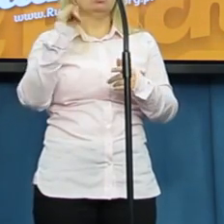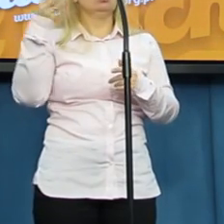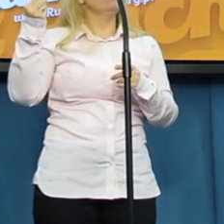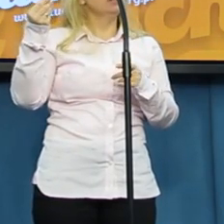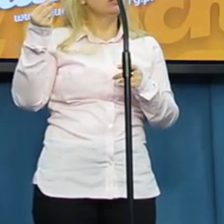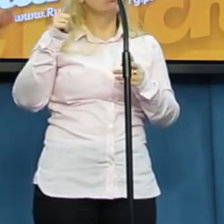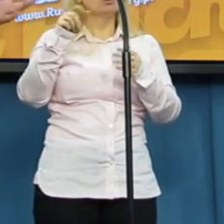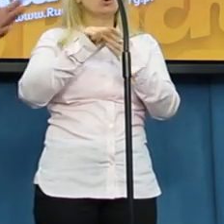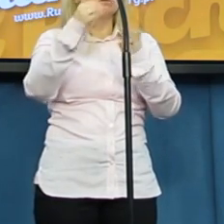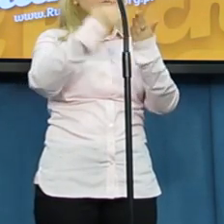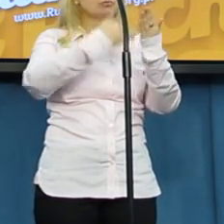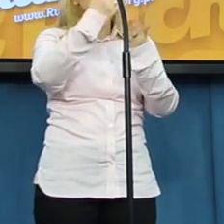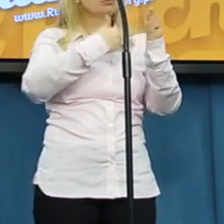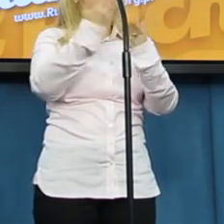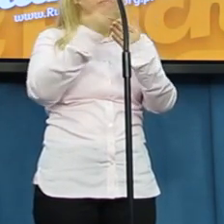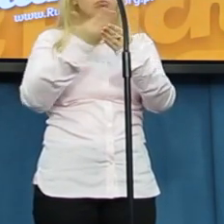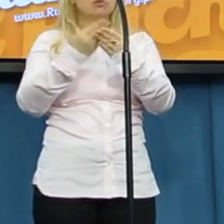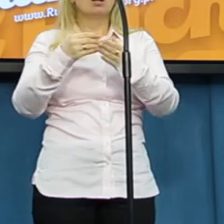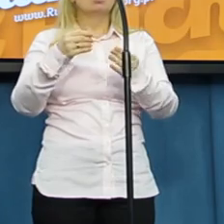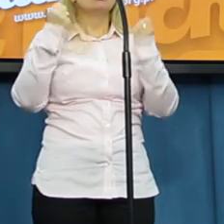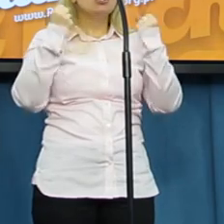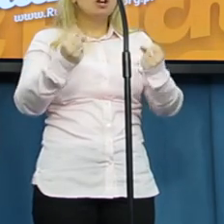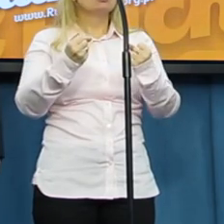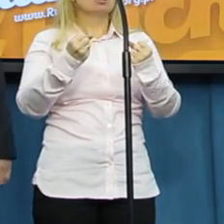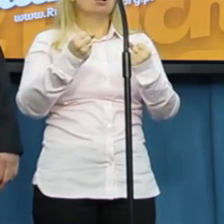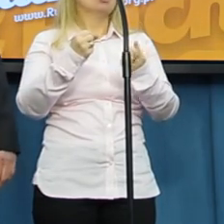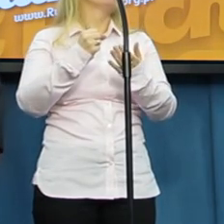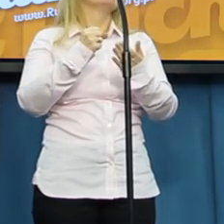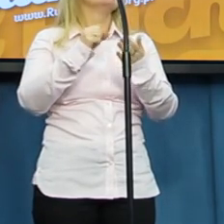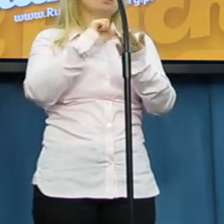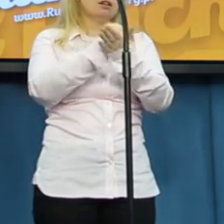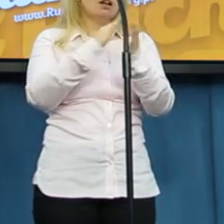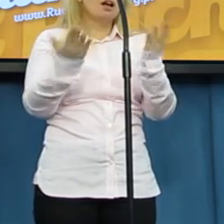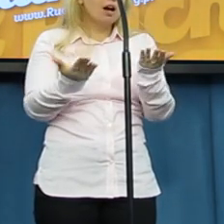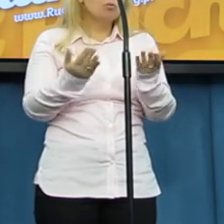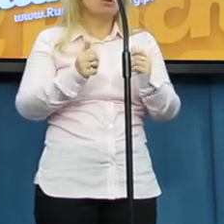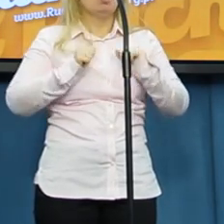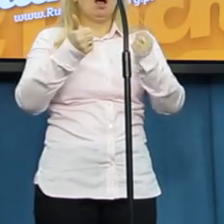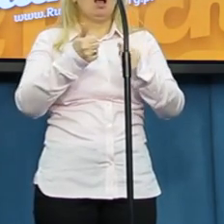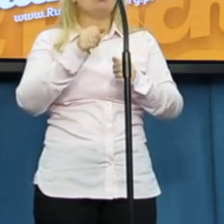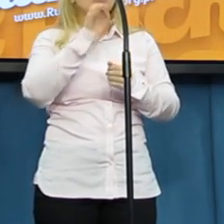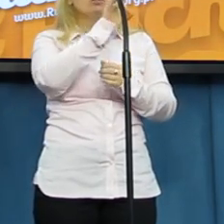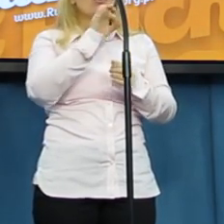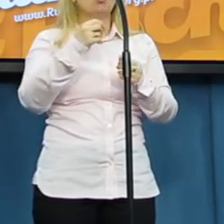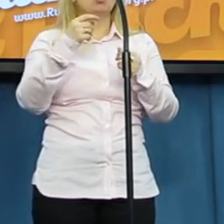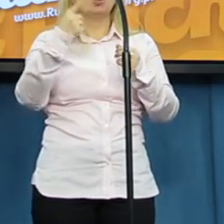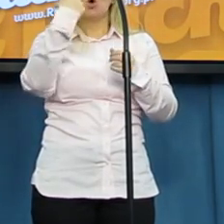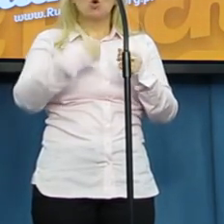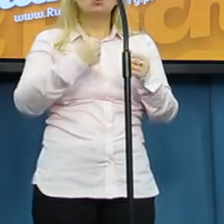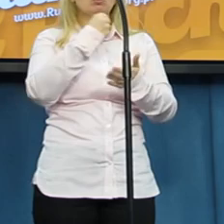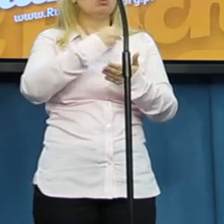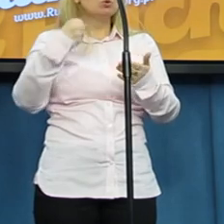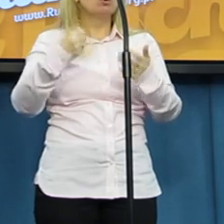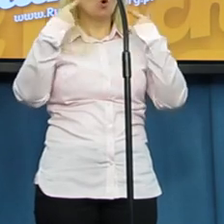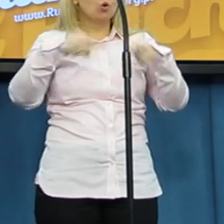tekstu, który przekażę zaraz po nowym roku, aby osoby odpowiedzialne ruchu Palikota za te sprawy również